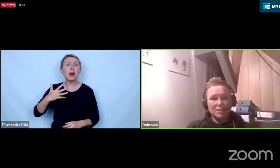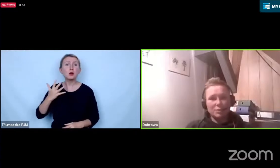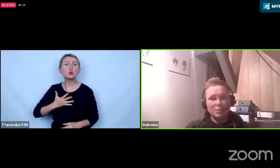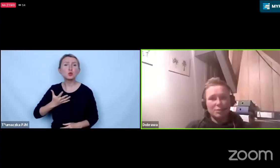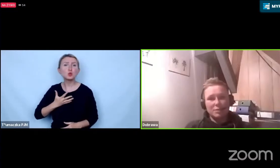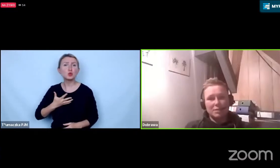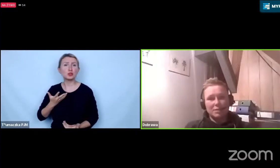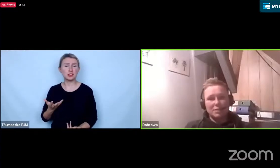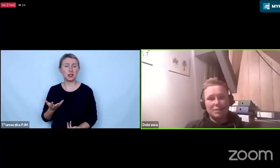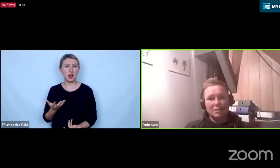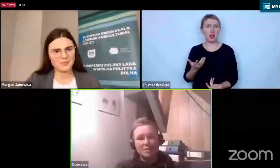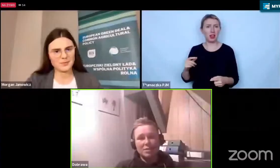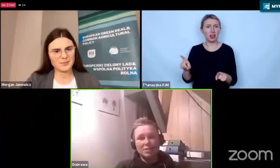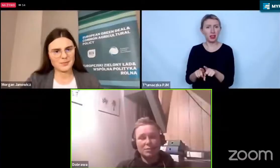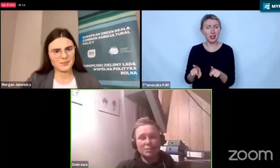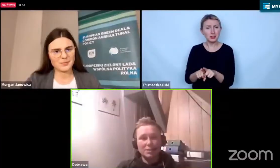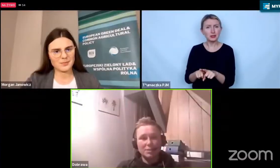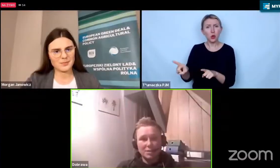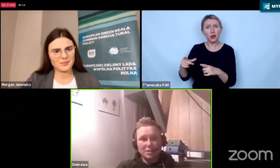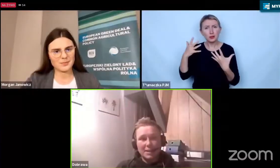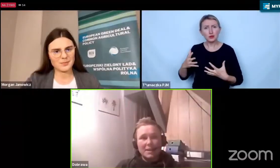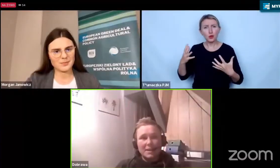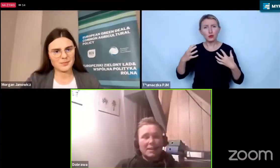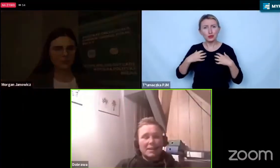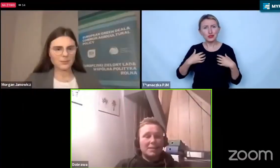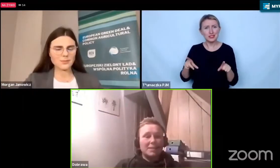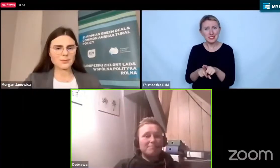też chcą żyć